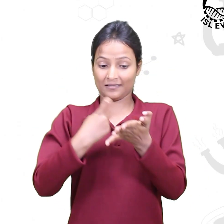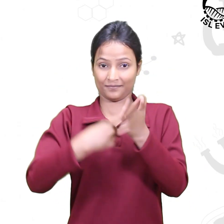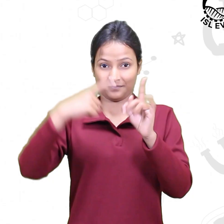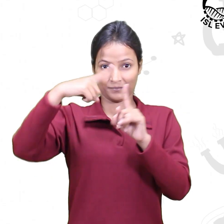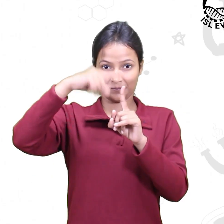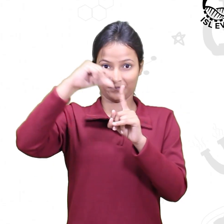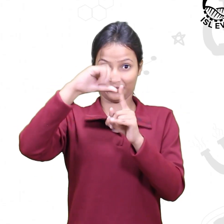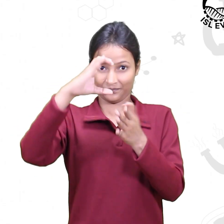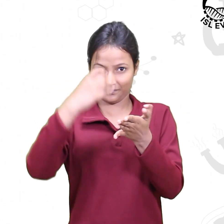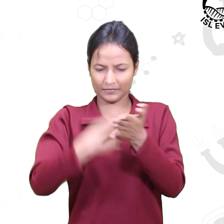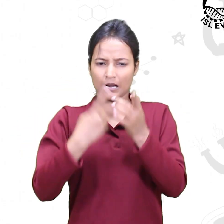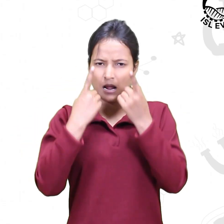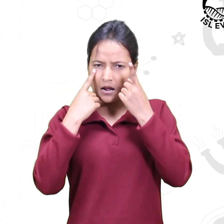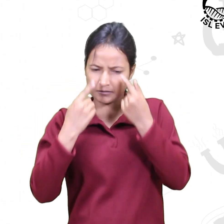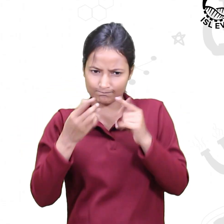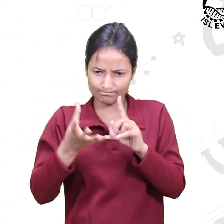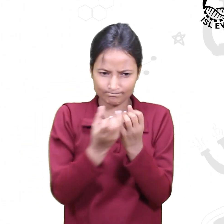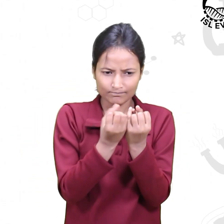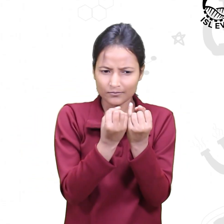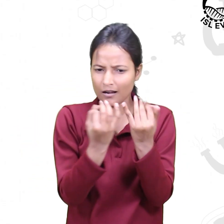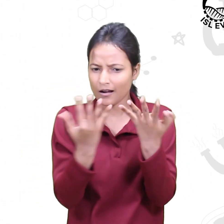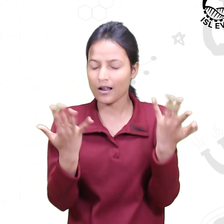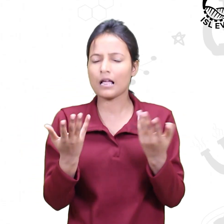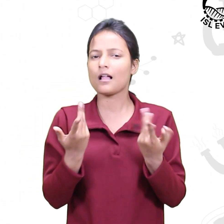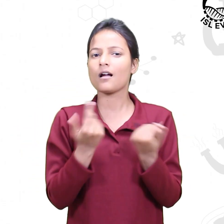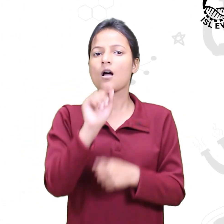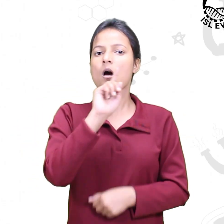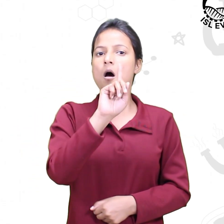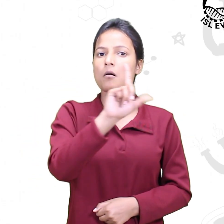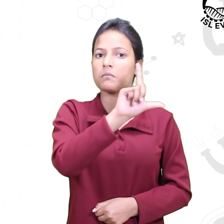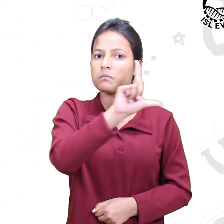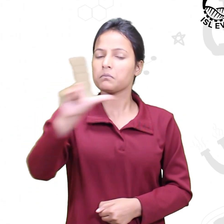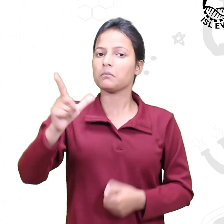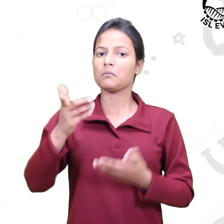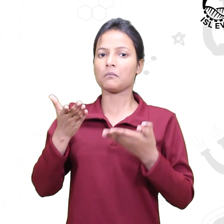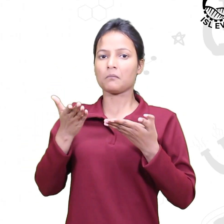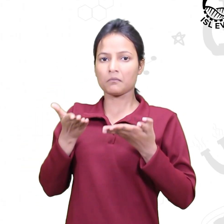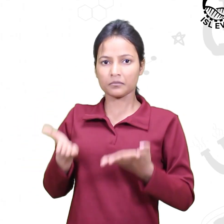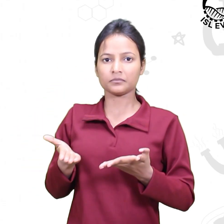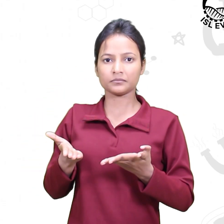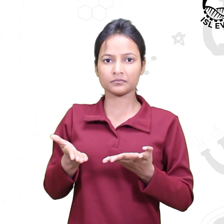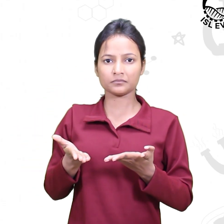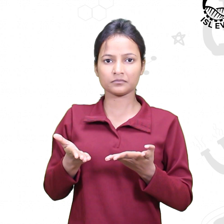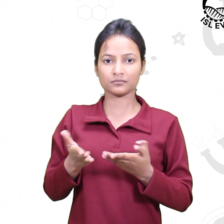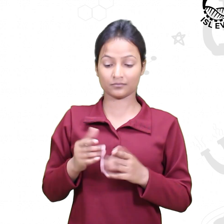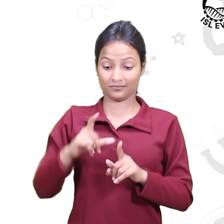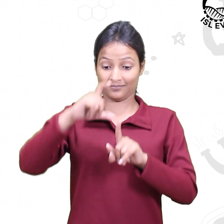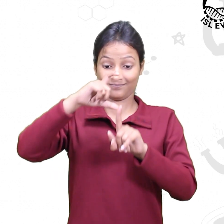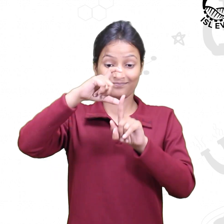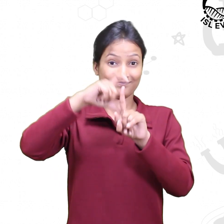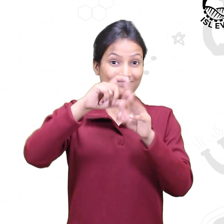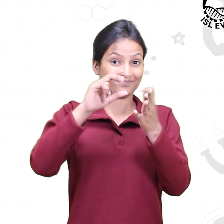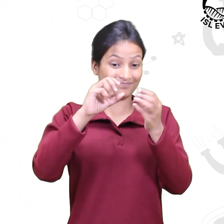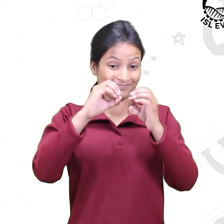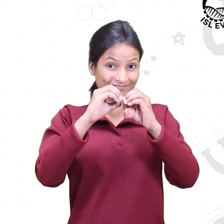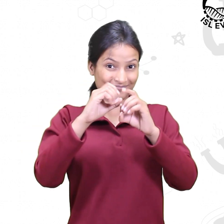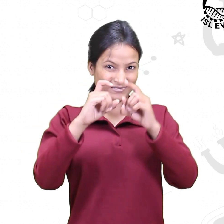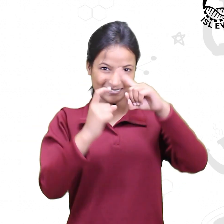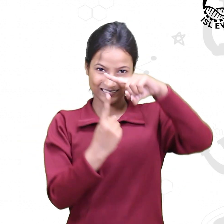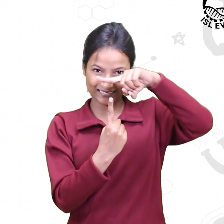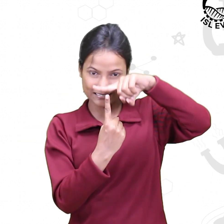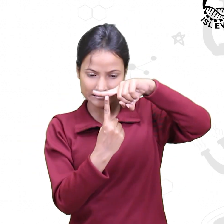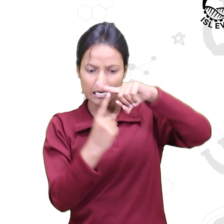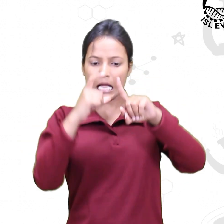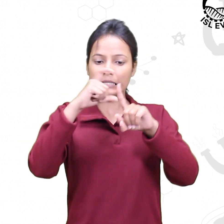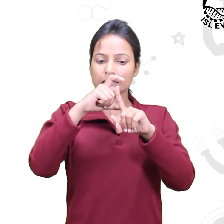लाख के आसपास RT-PCR टेस्टिंग की, और नीरी DBT के द्वारा नियुक्त की गई रीजनल